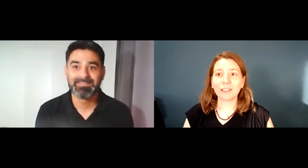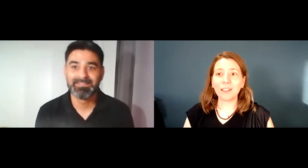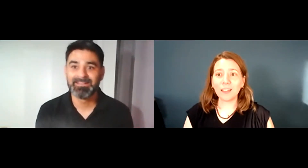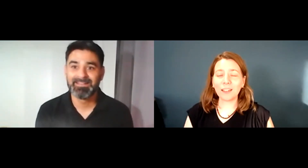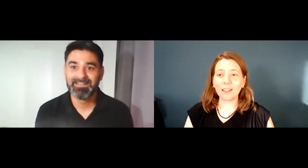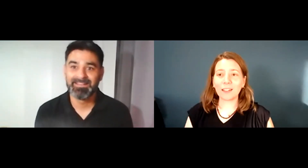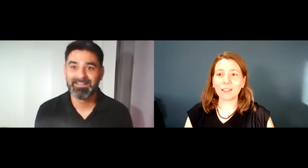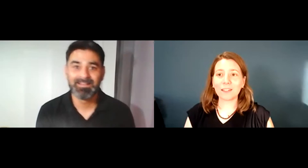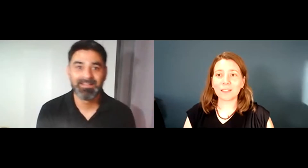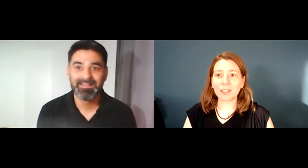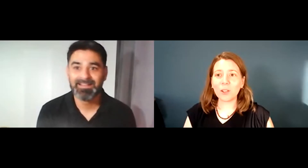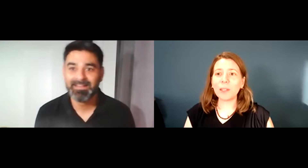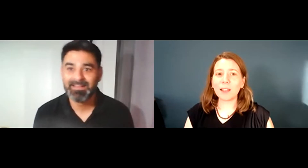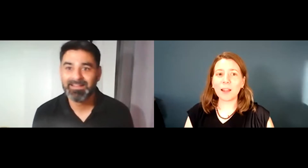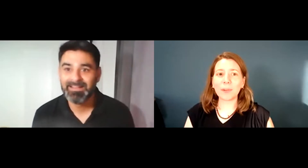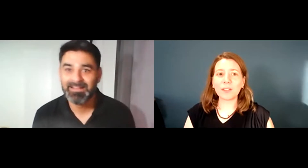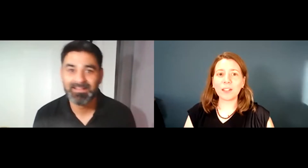¿Y? Alicia Sartori. ¿Lo cuenta la persona?